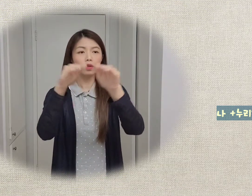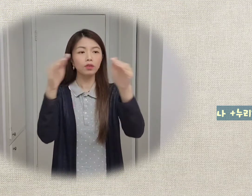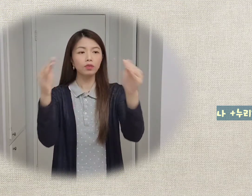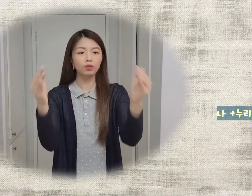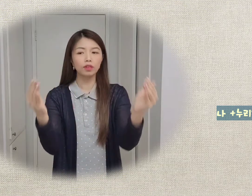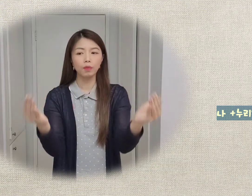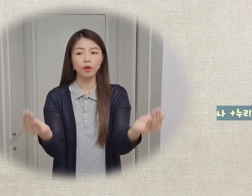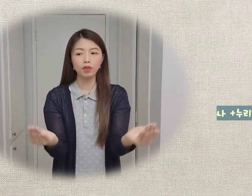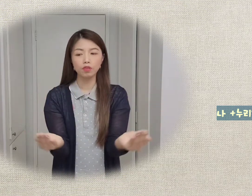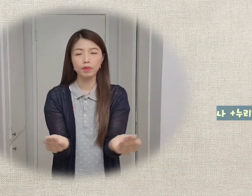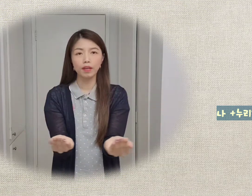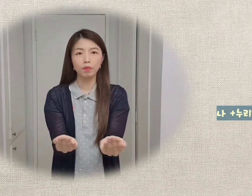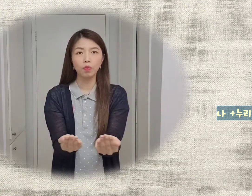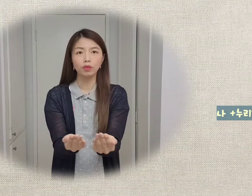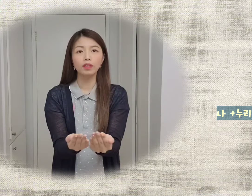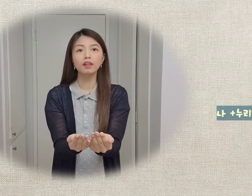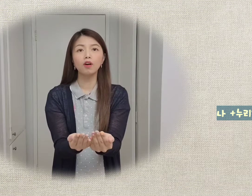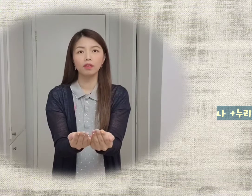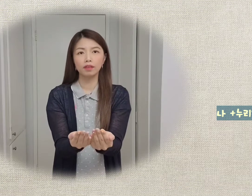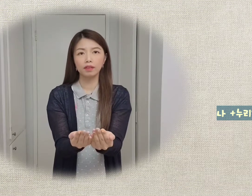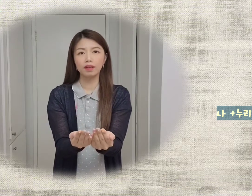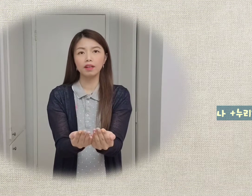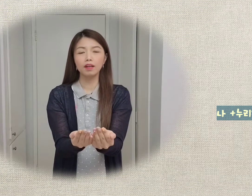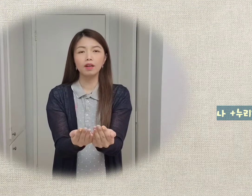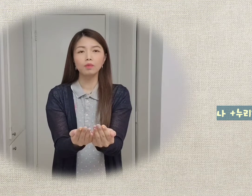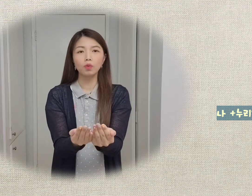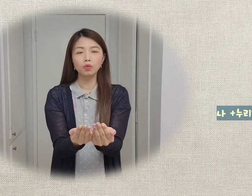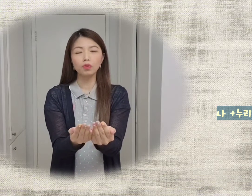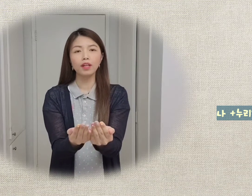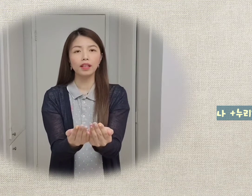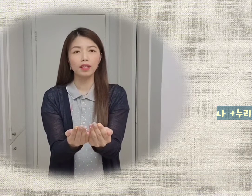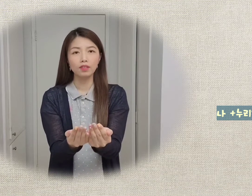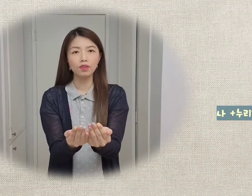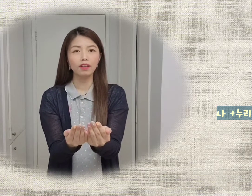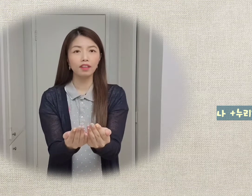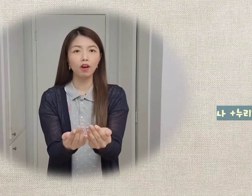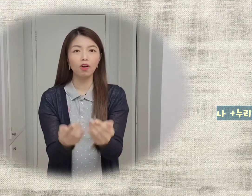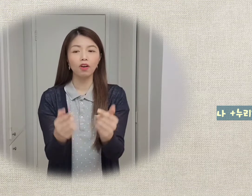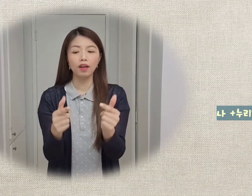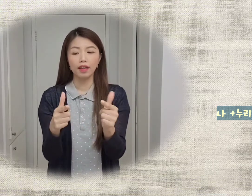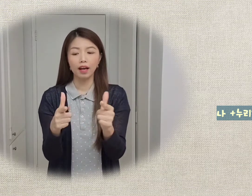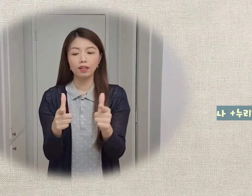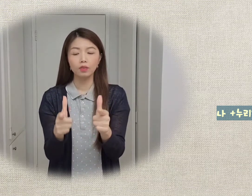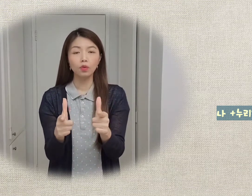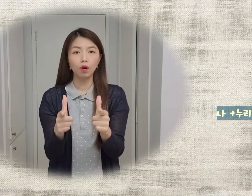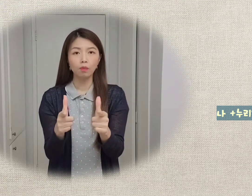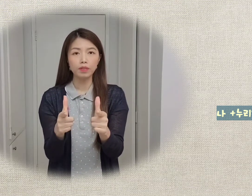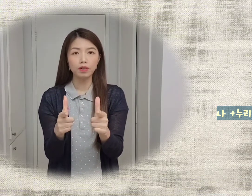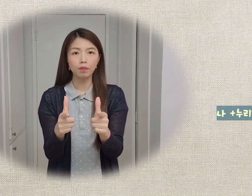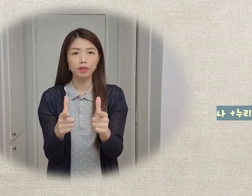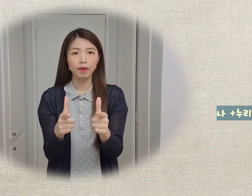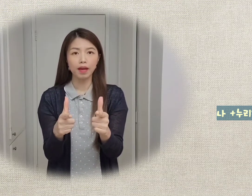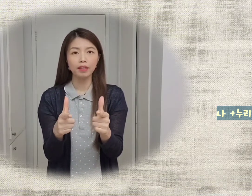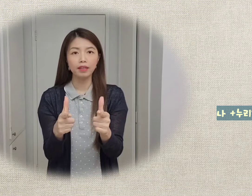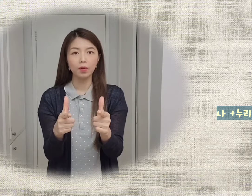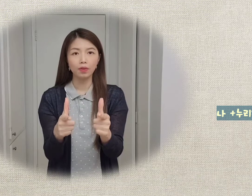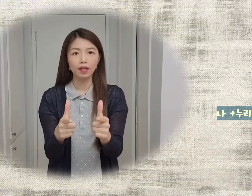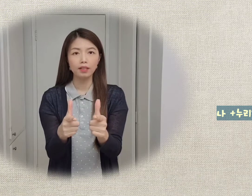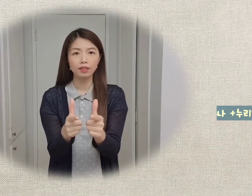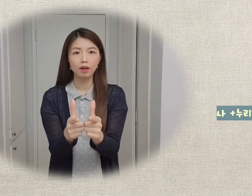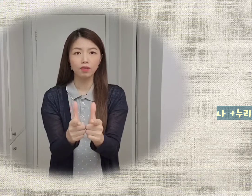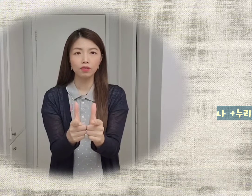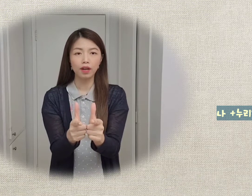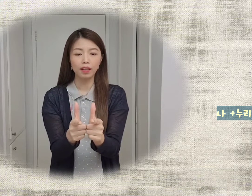이렇게 손을 둥글게 표현해 주시면 돼요. 모든 것들. 복수를 나타내는 수어는요, 양손 엄지검지만